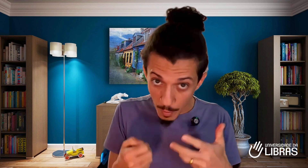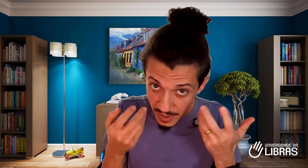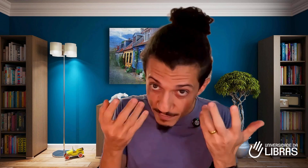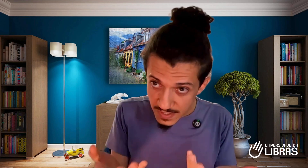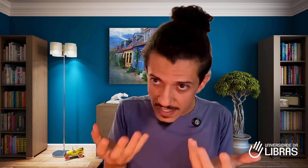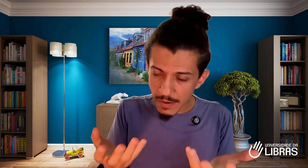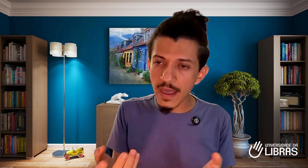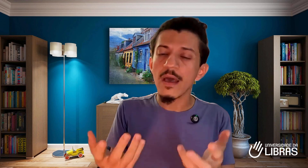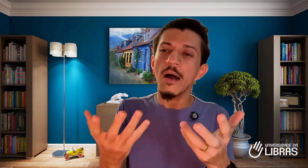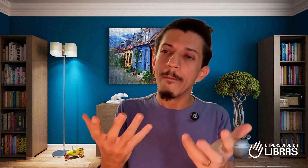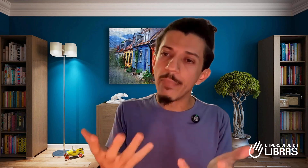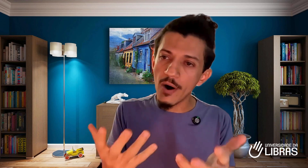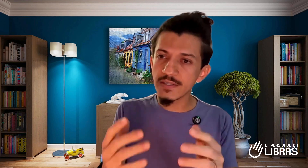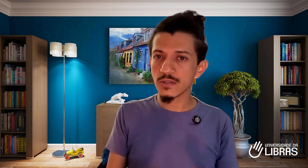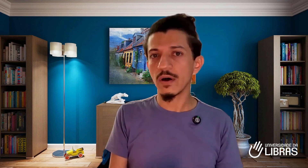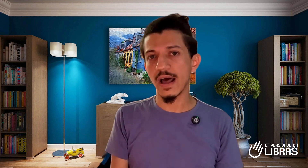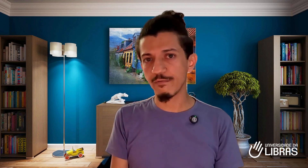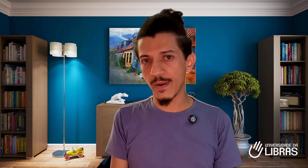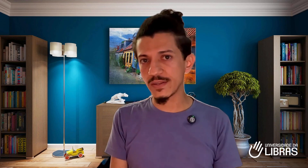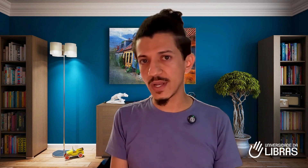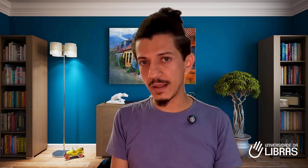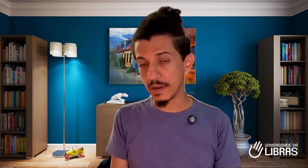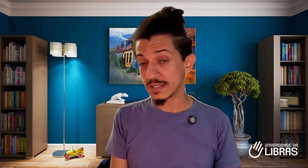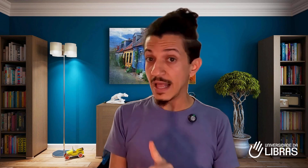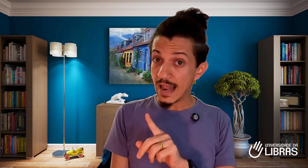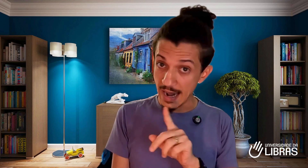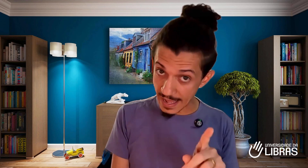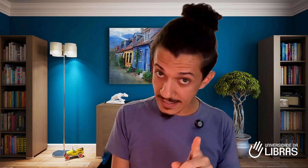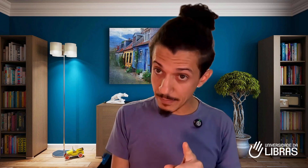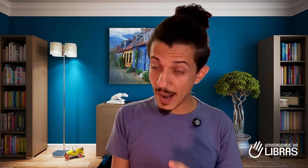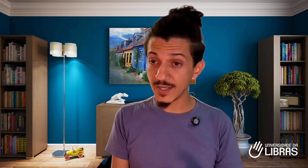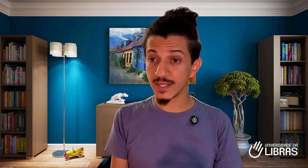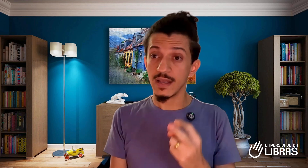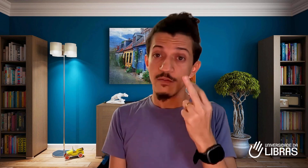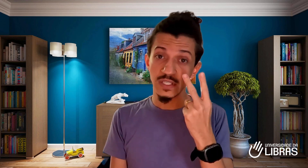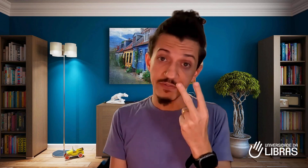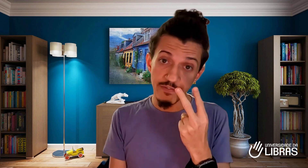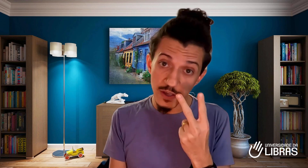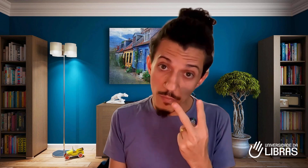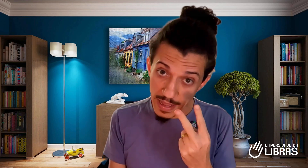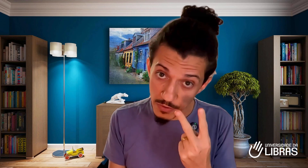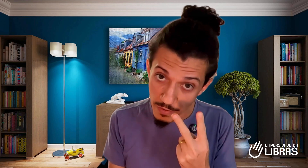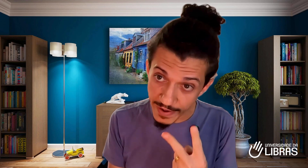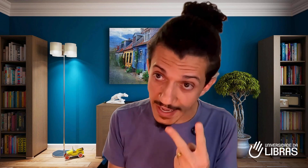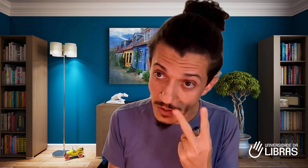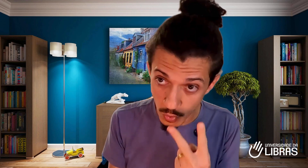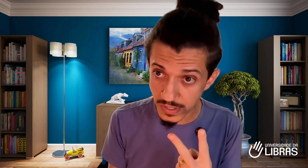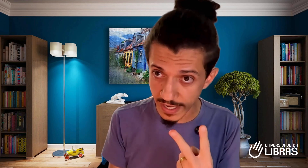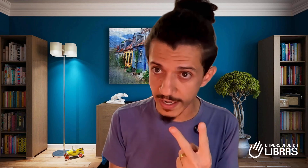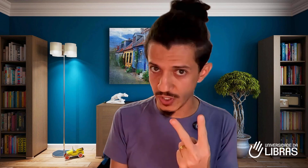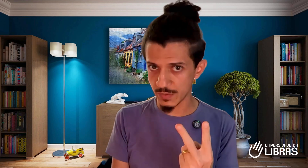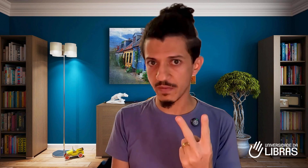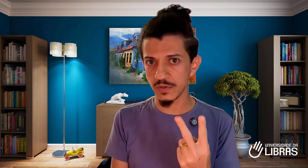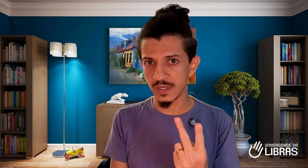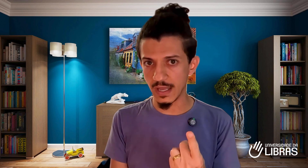você também pode se tornar fluente em Libras. Lá nessa página, você vai ver que o método oferece 2 garantias para você. A